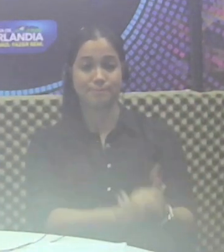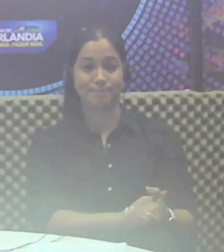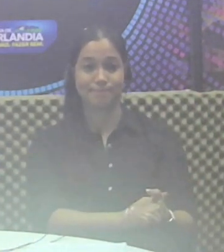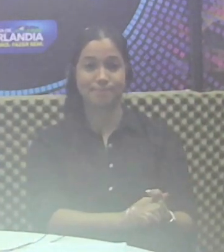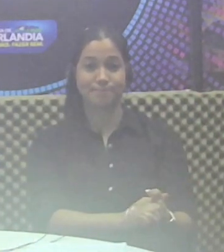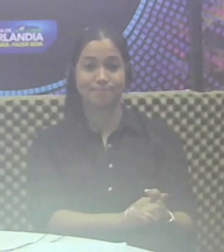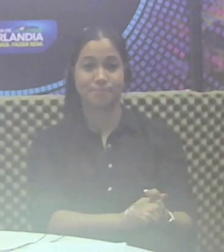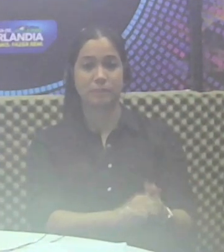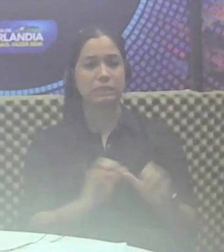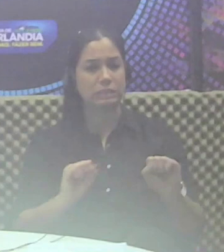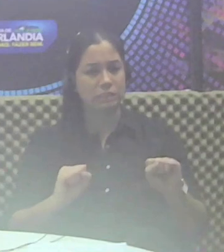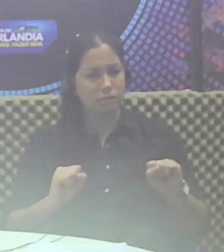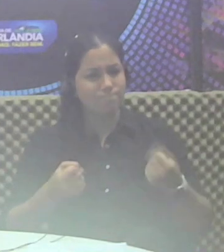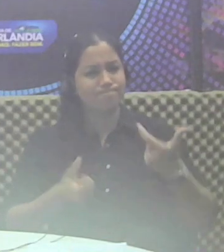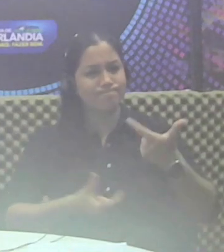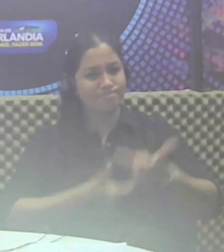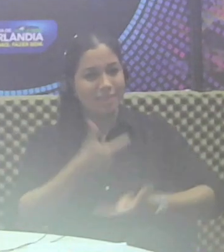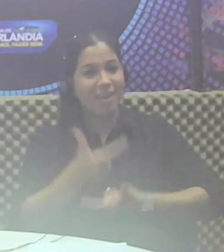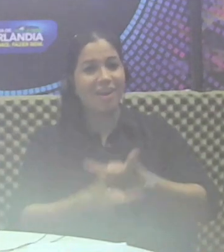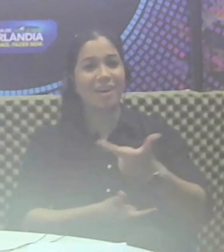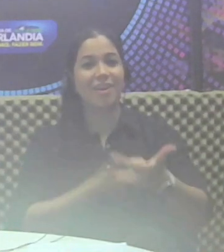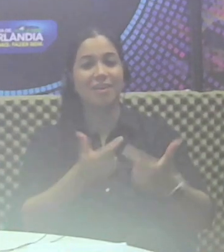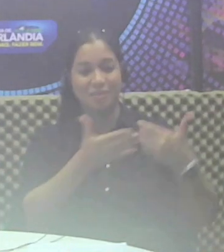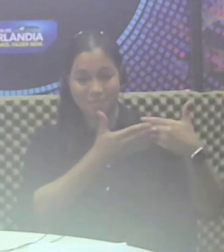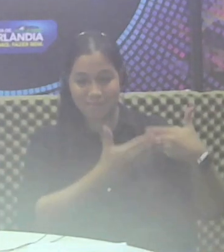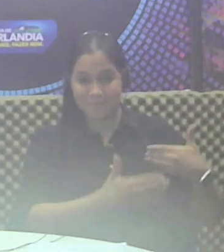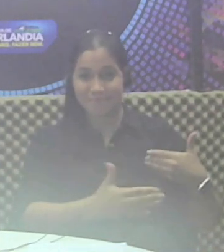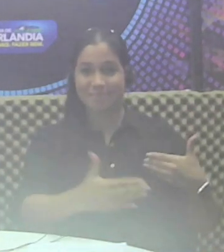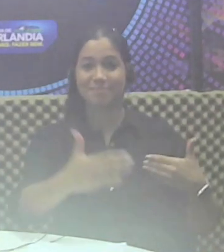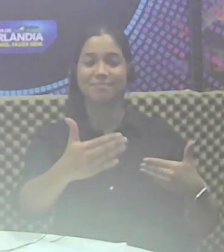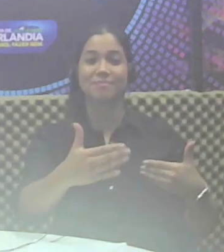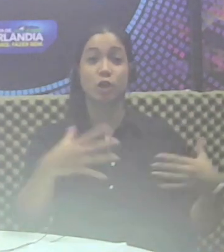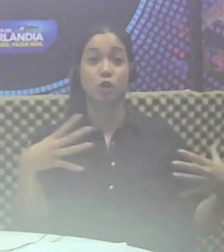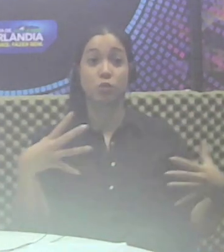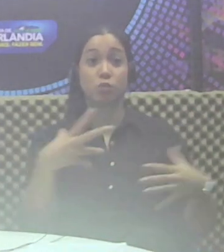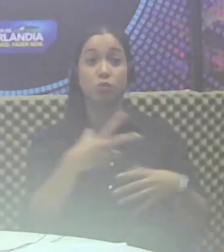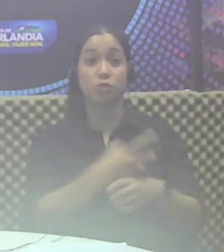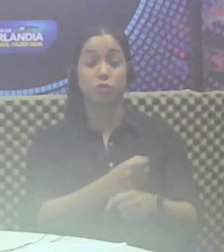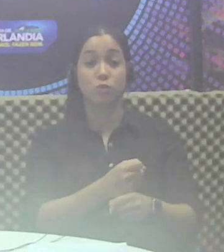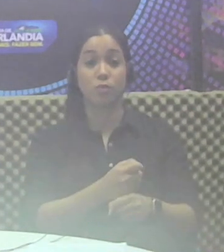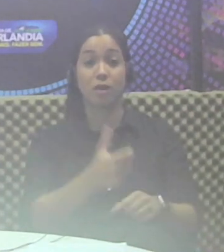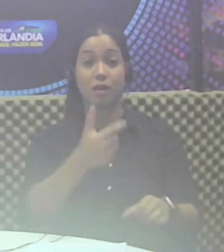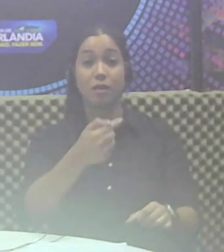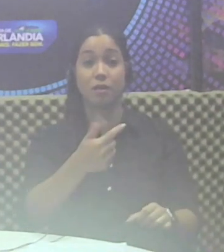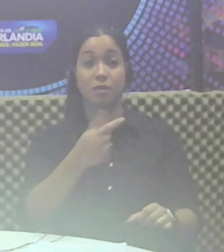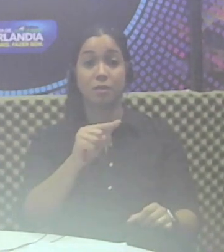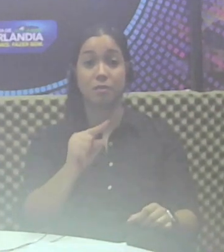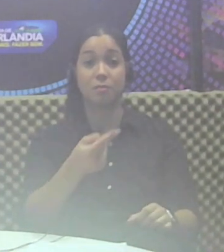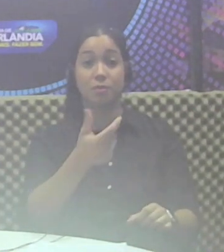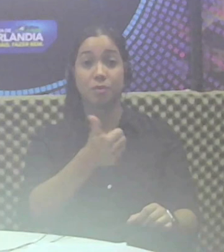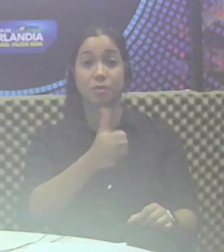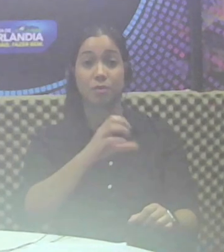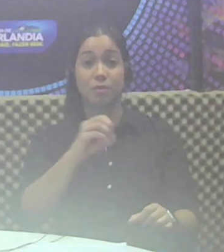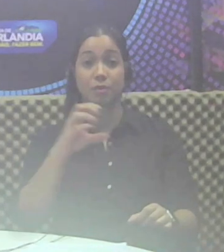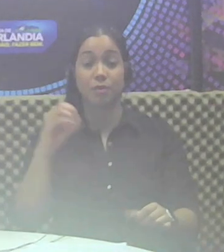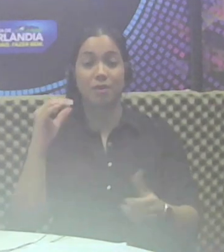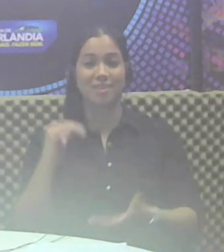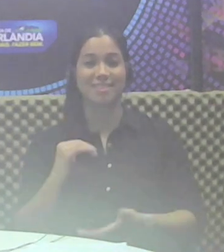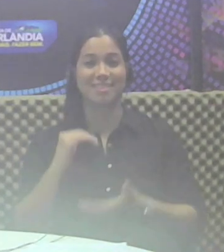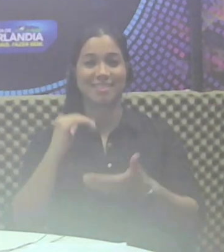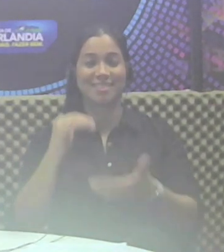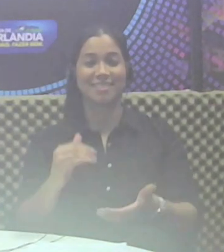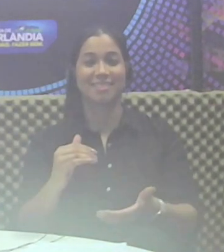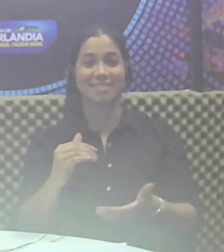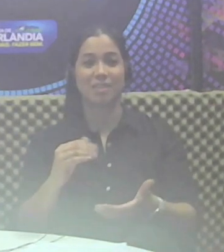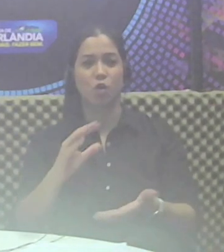Uma força-tarefa foi montada e está em andamento. Ao todo, foram adquiridos 72.100 kits, que resultaram de